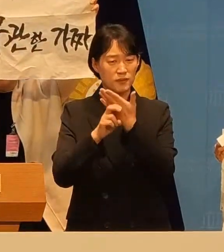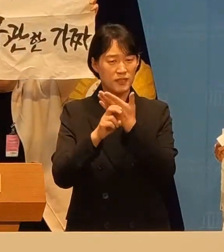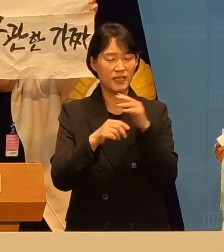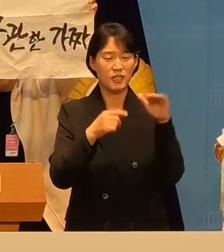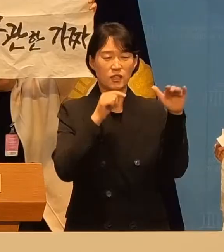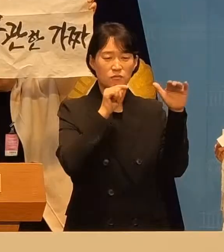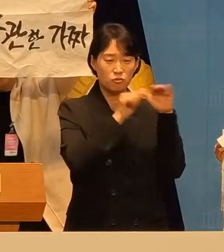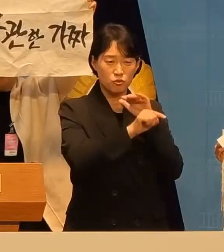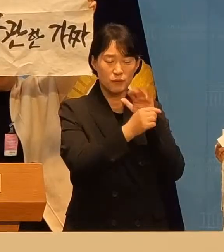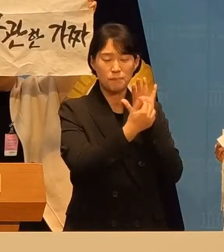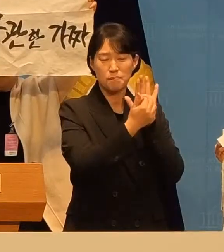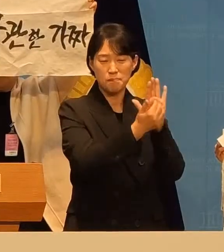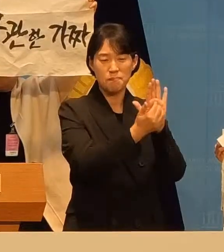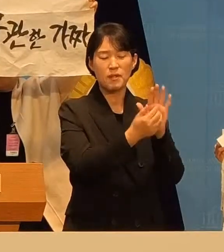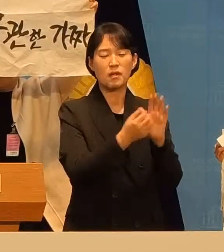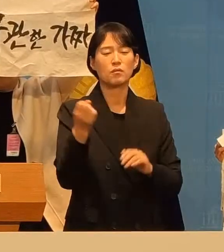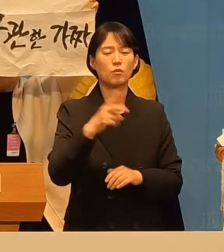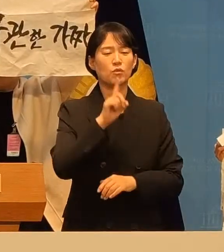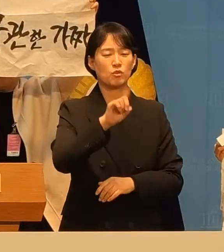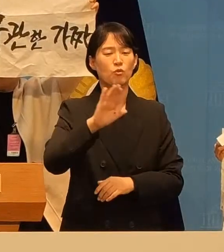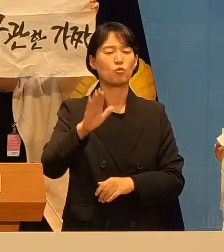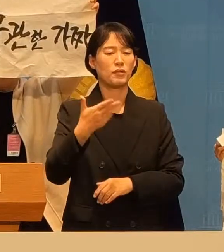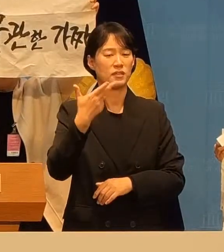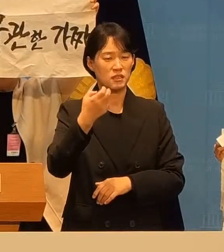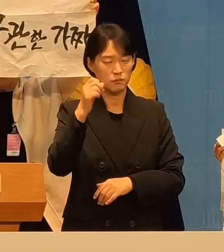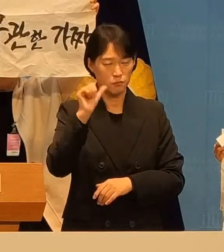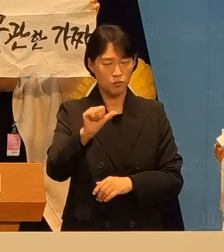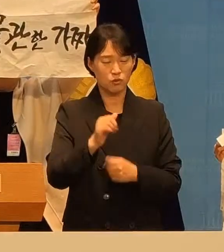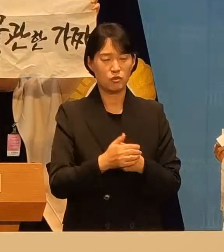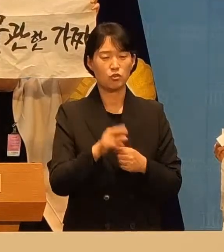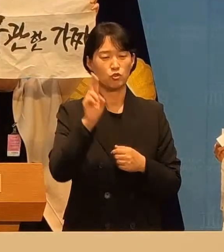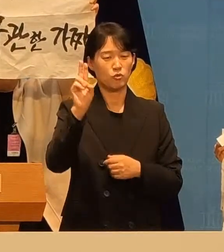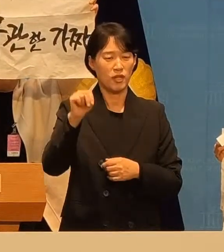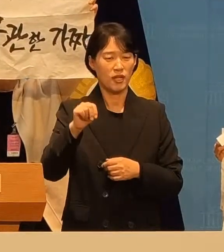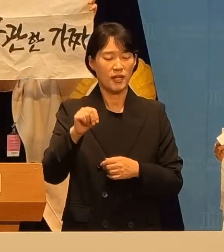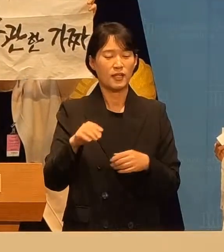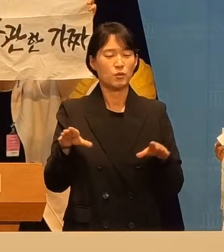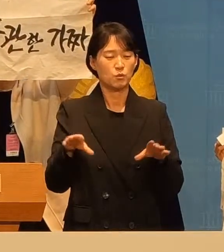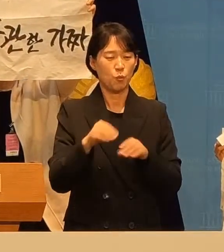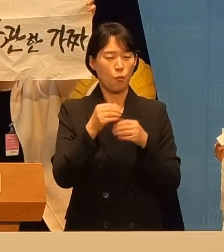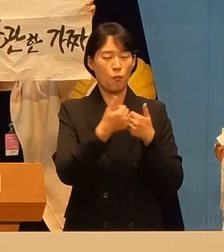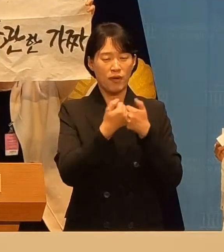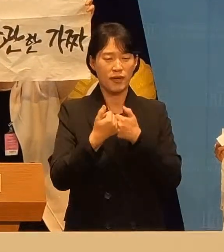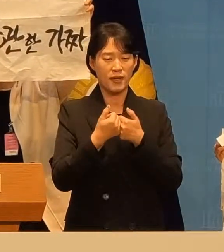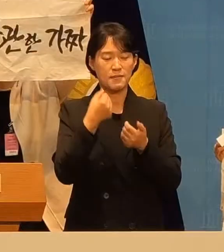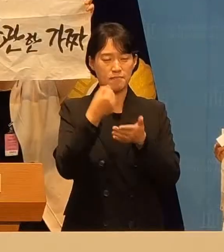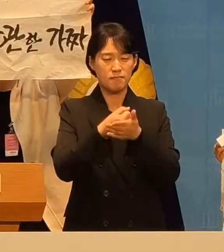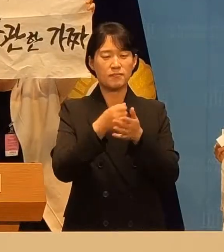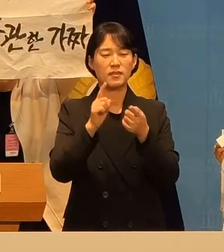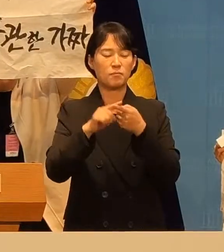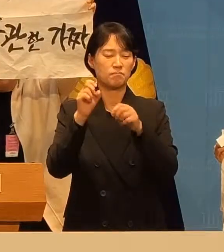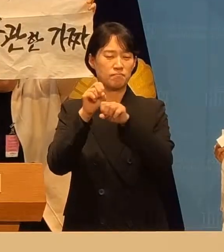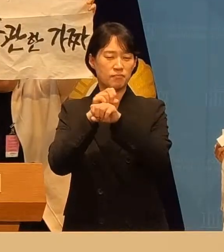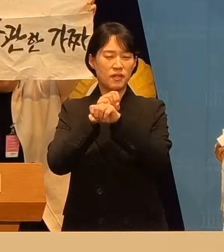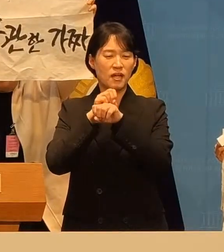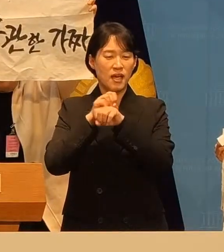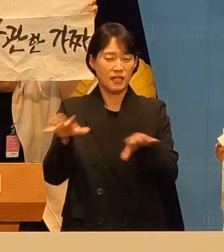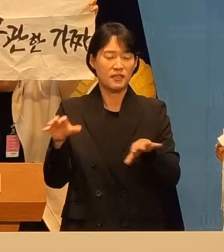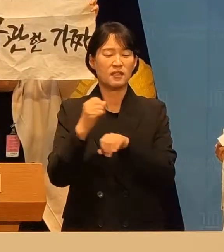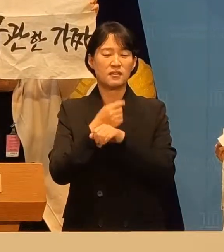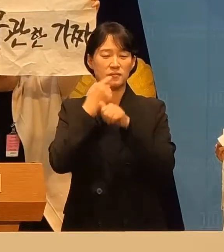통제를 중단하고 1975년 유엔 총회 결의에 따라 즉각 해체하라.